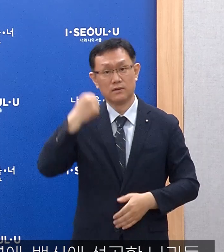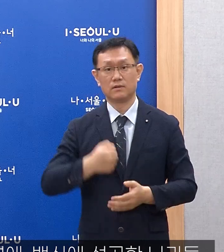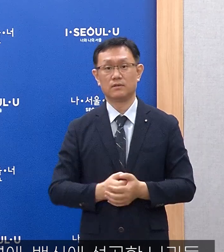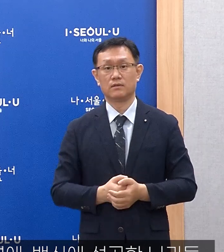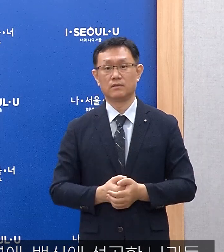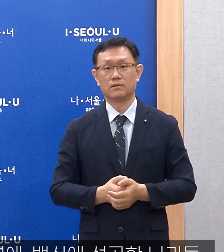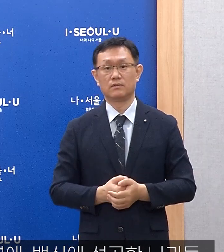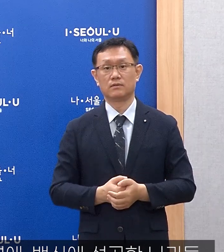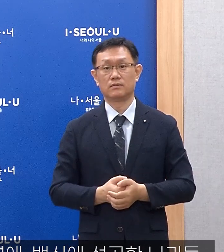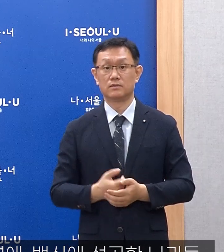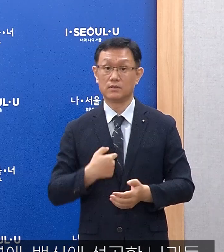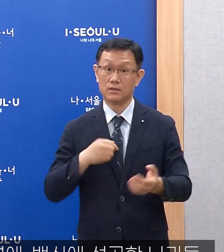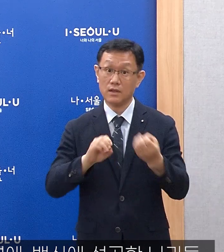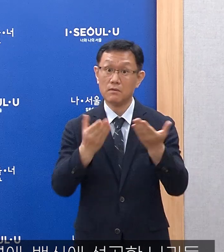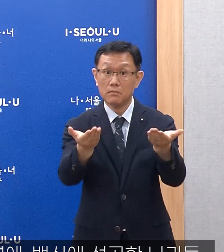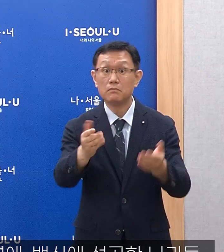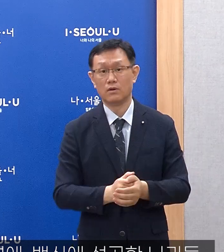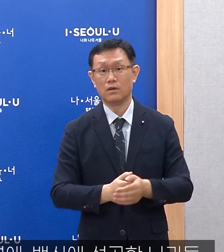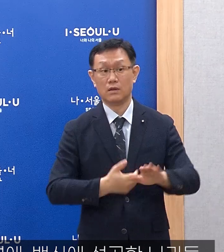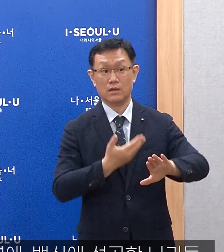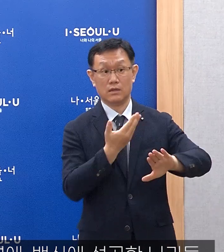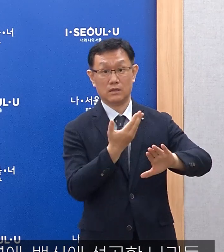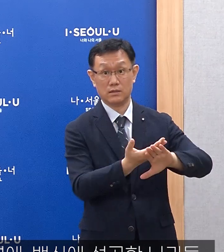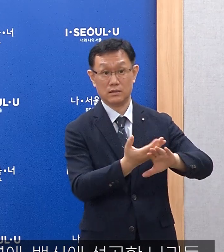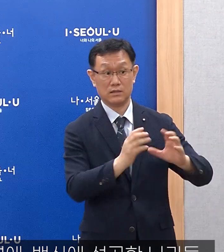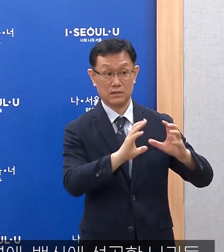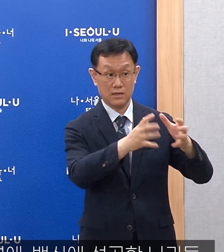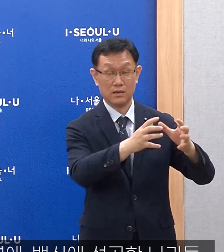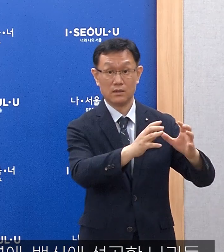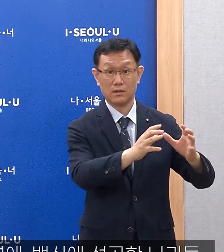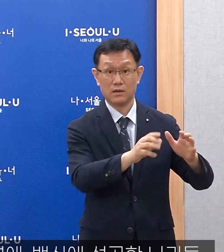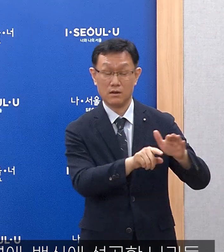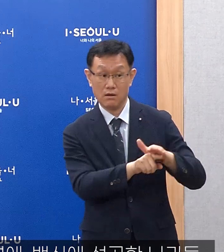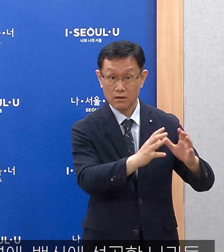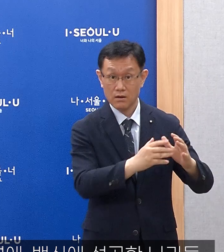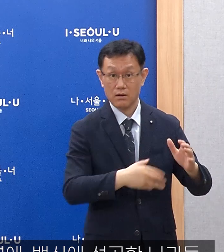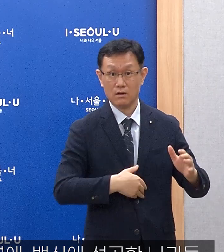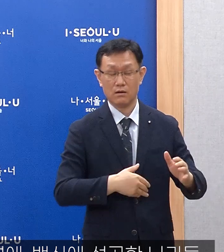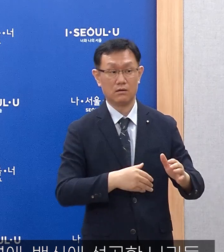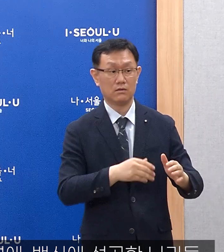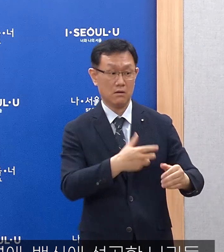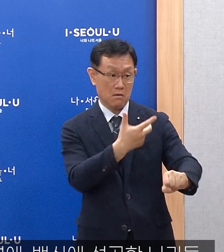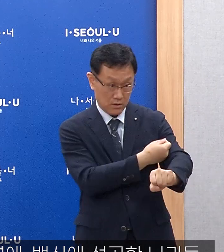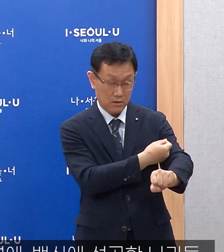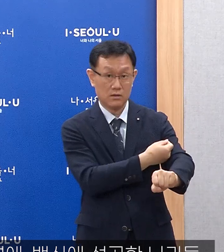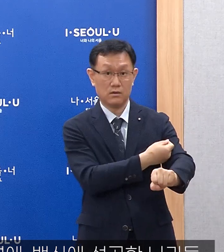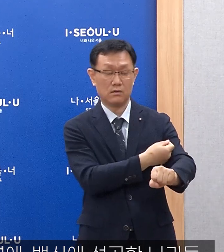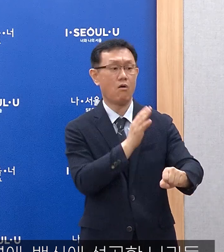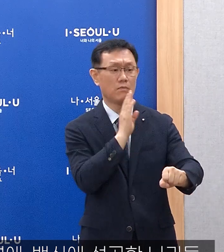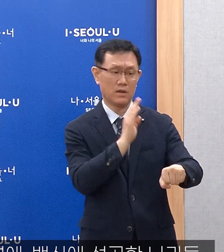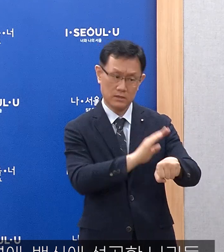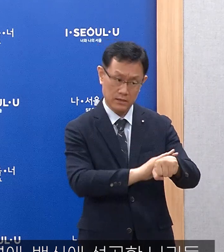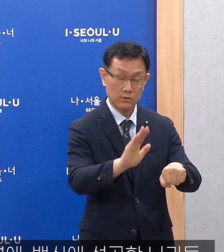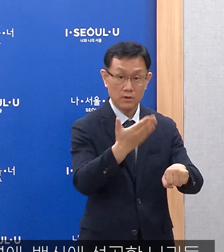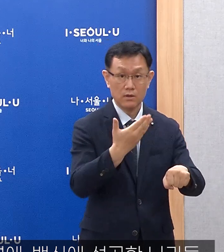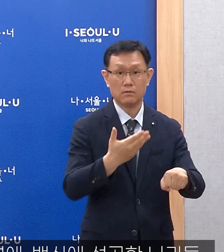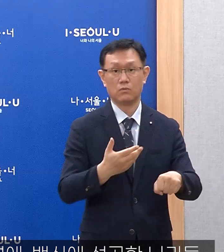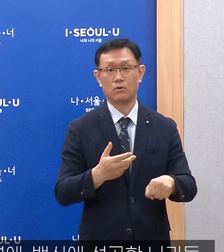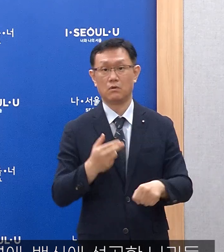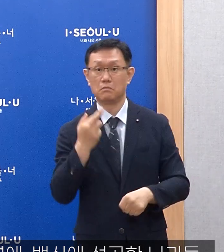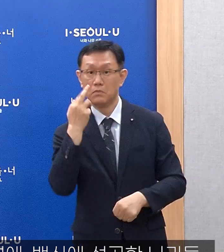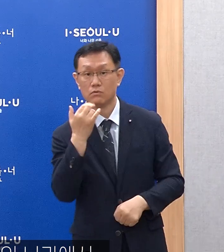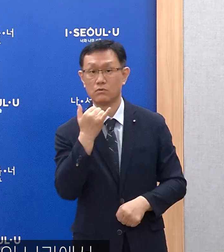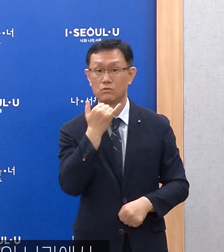전 세계적으로 우리보다 앞선 방역에 또 백신에 성공한 그런 나라들 미국, 영국, 독일,